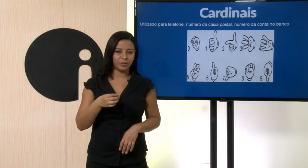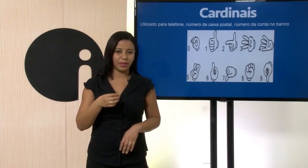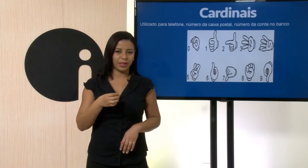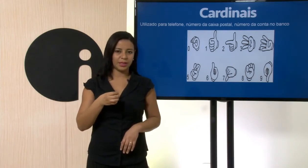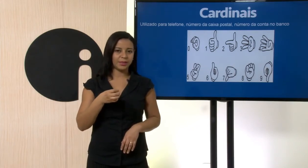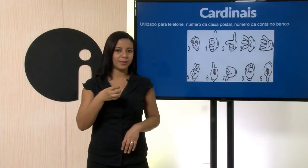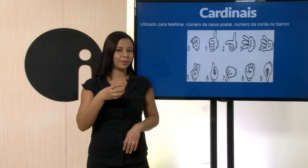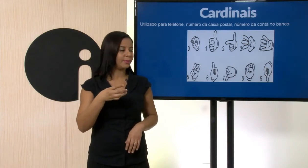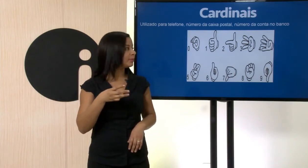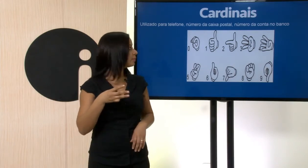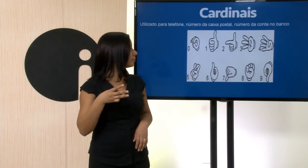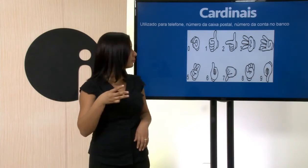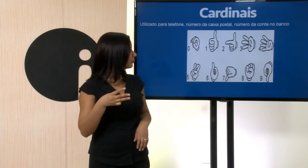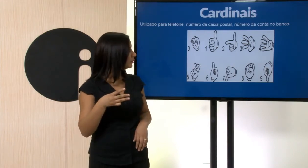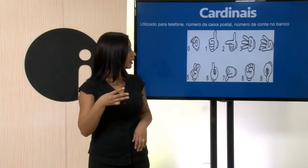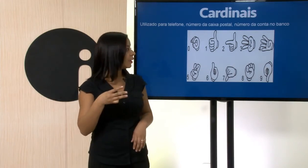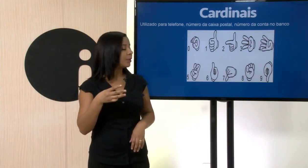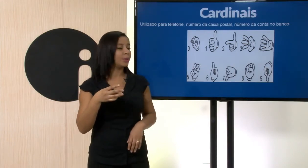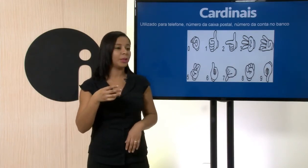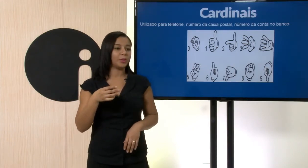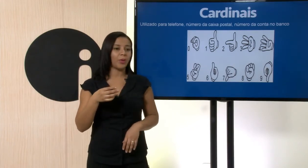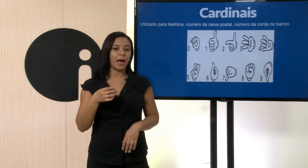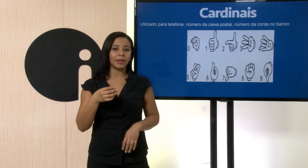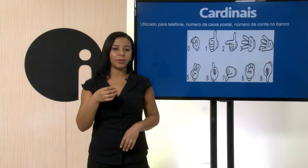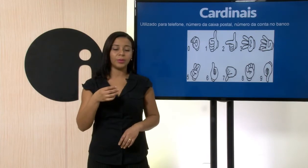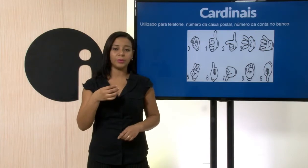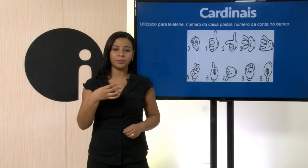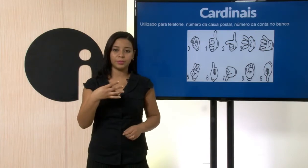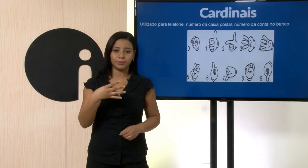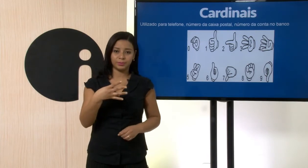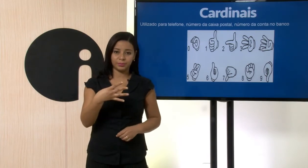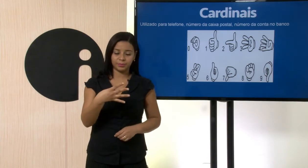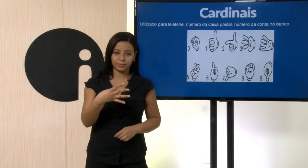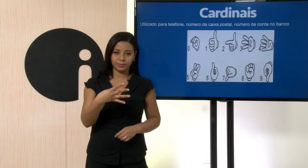número 3, número 4,